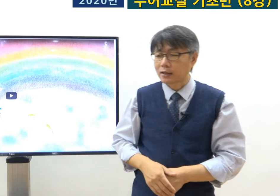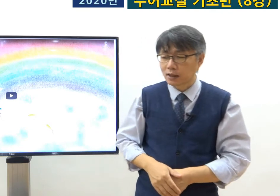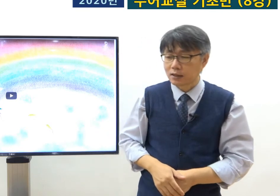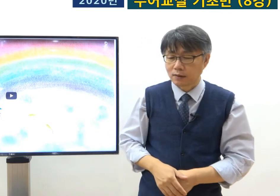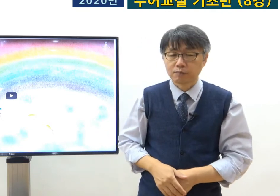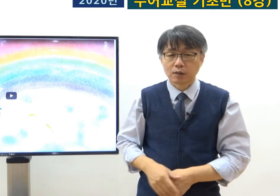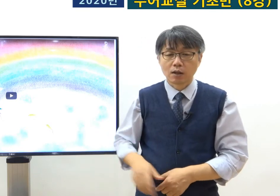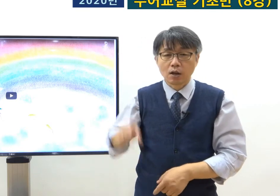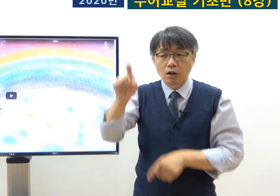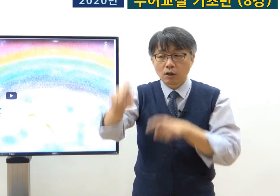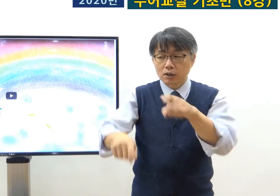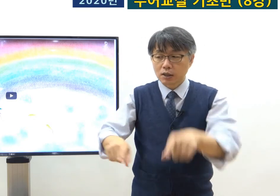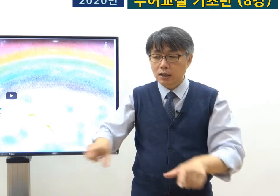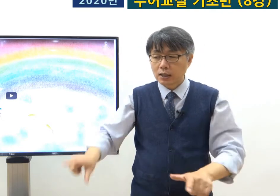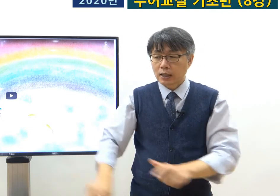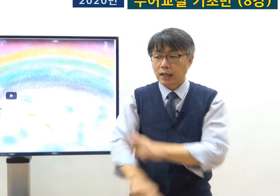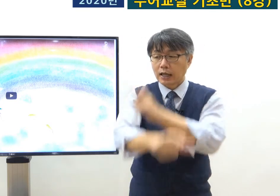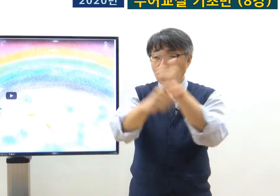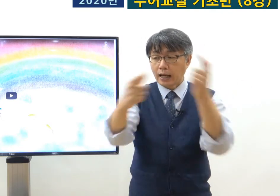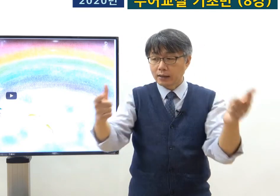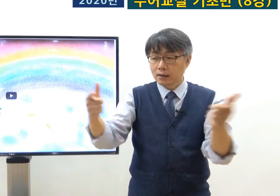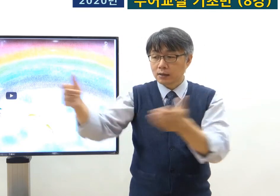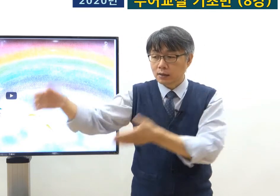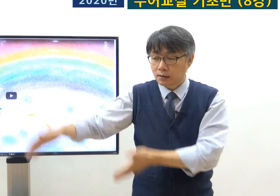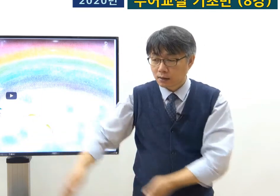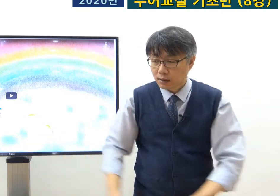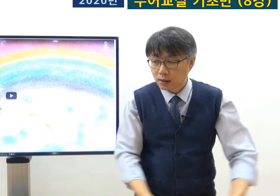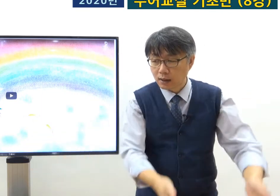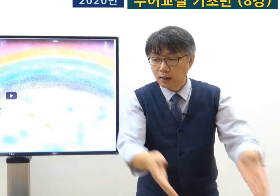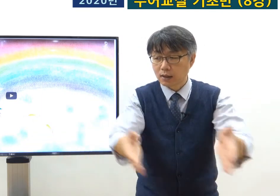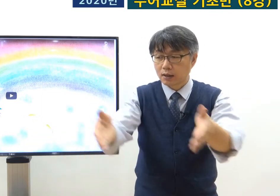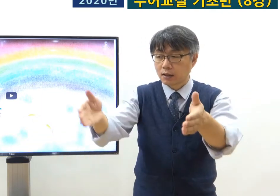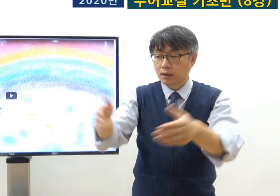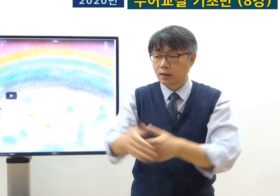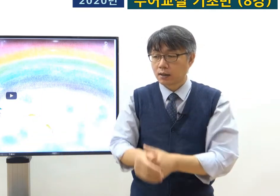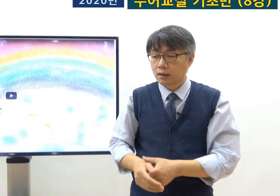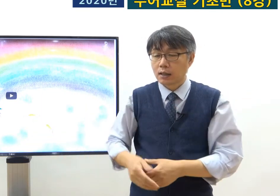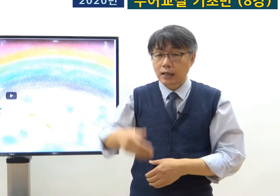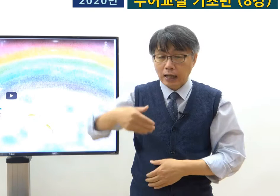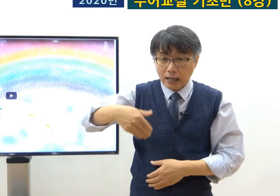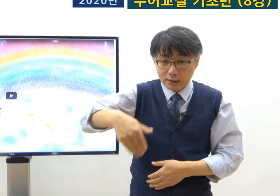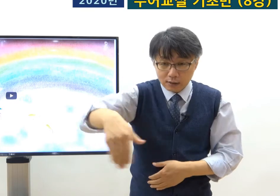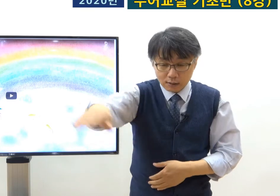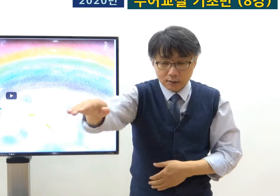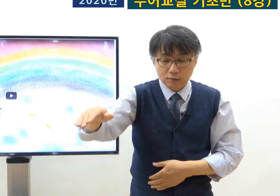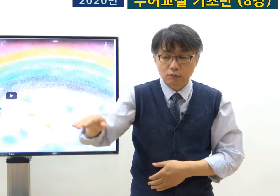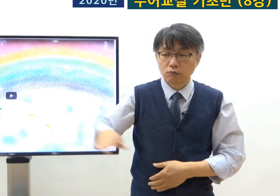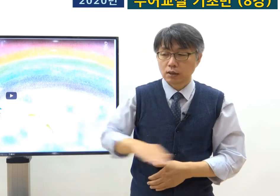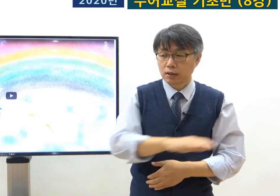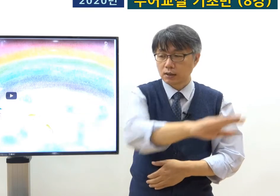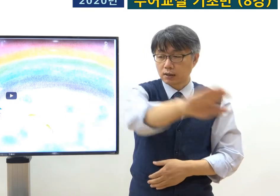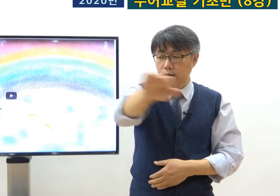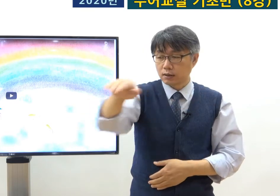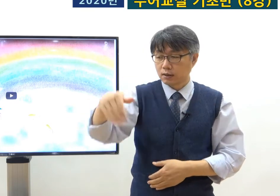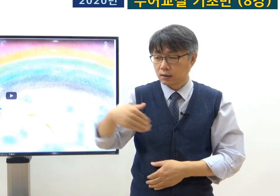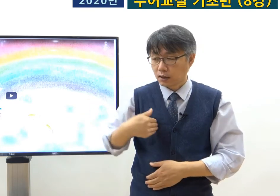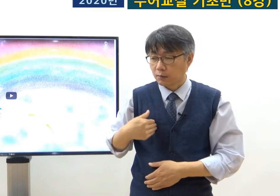길. 걷지 않는 길 가는 우리들 이렇게